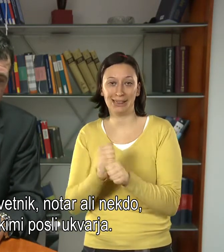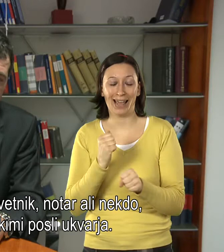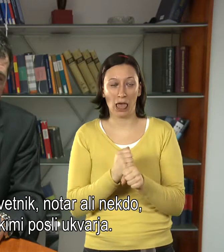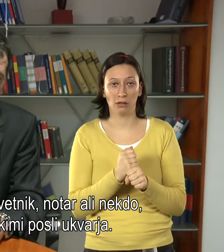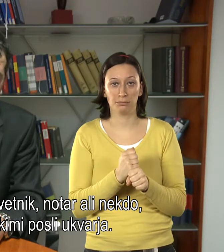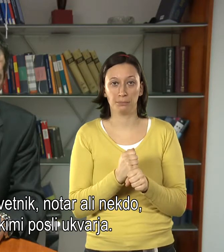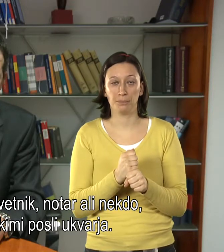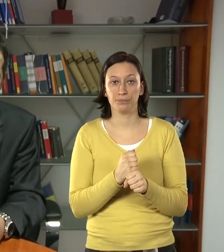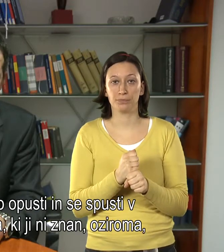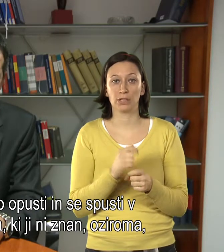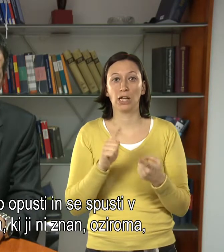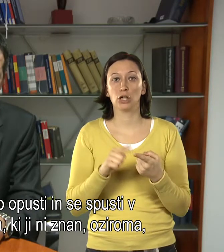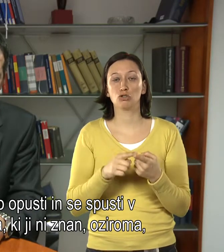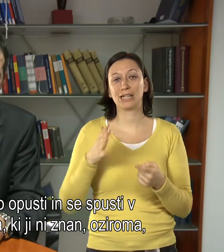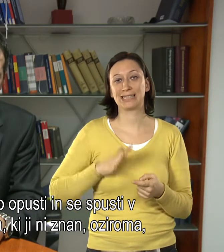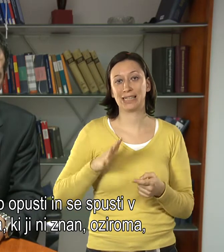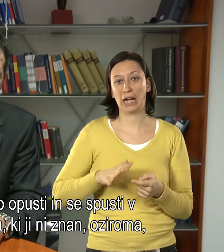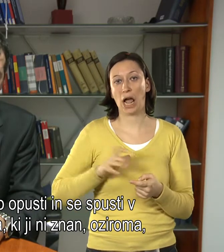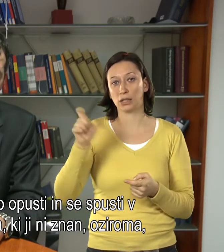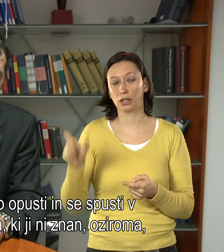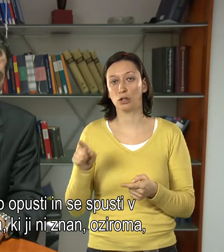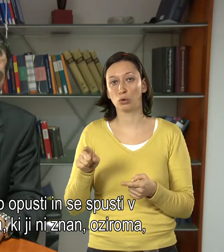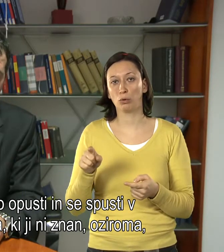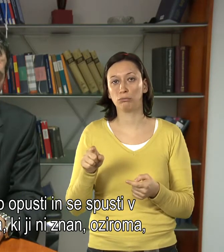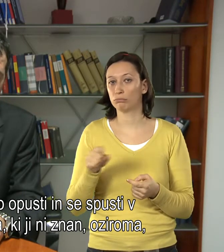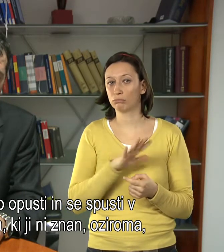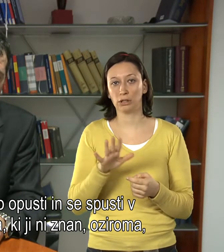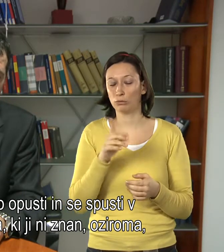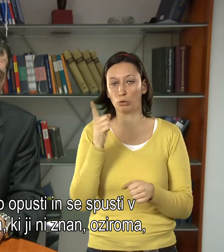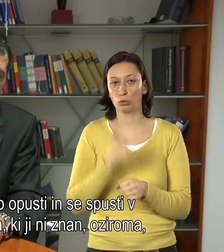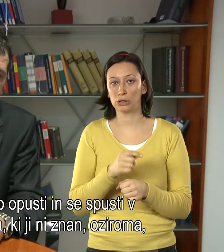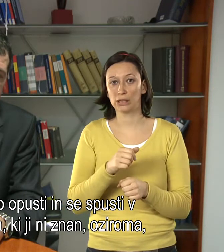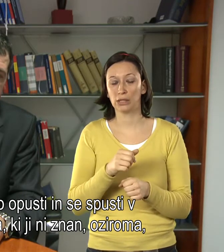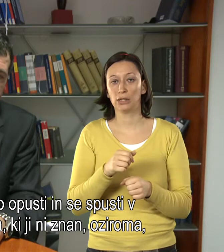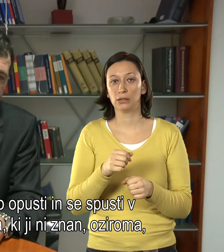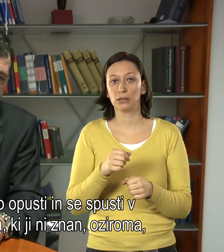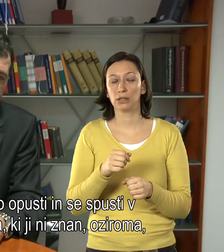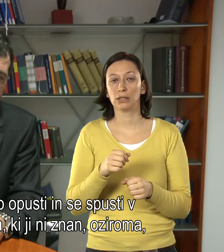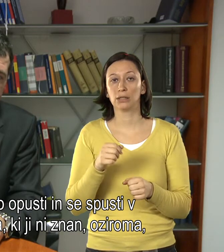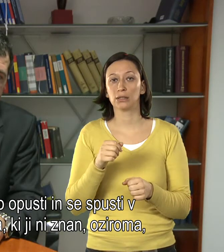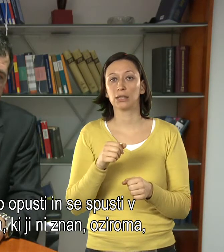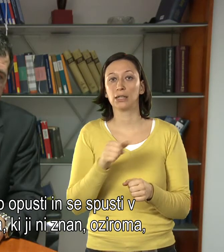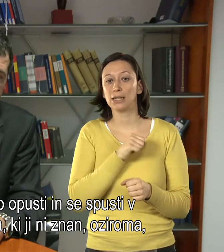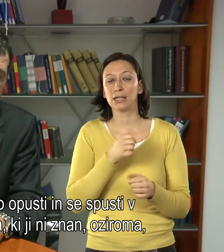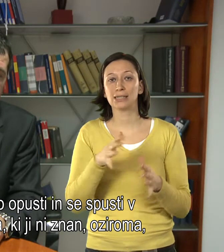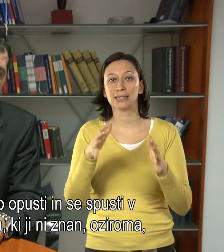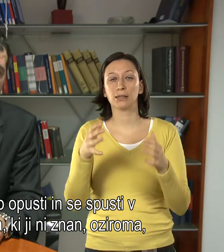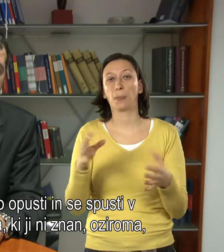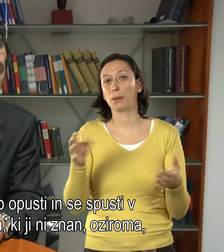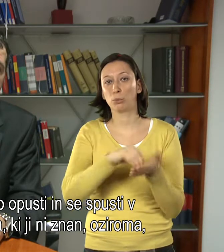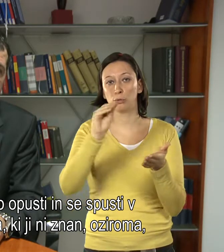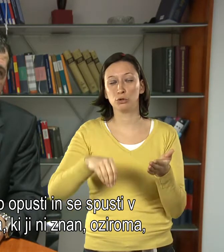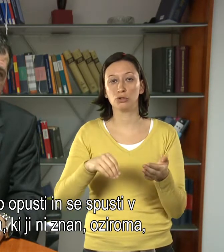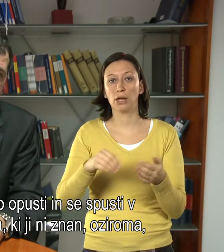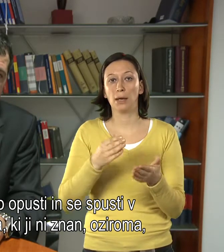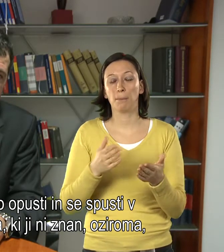ukvarja. Če stranka to upusti in se spusti v sklenitev posla,